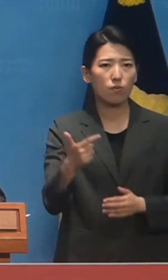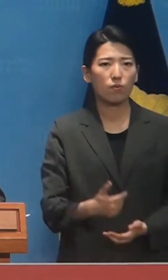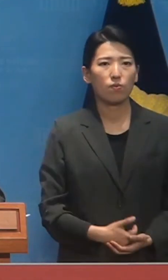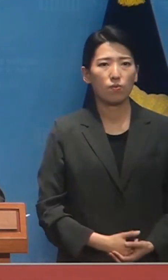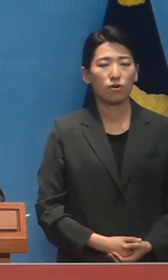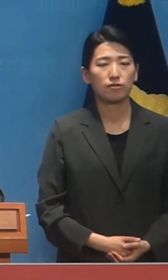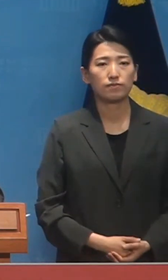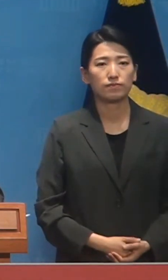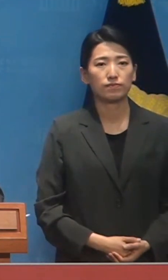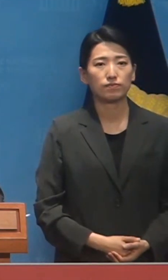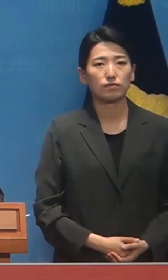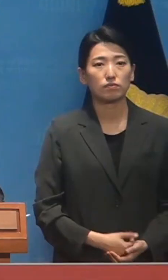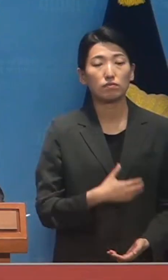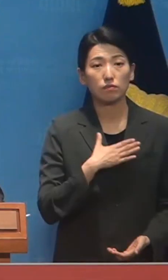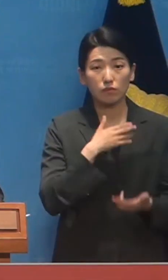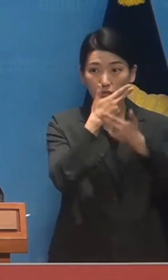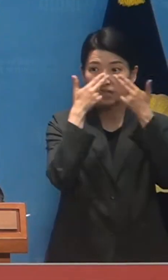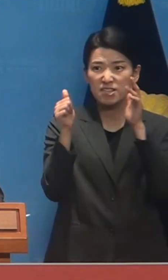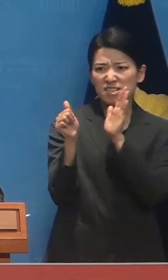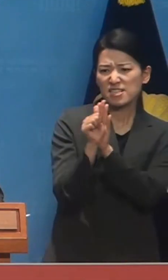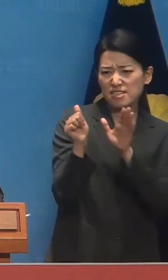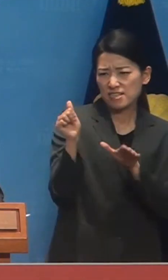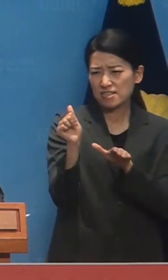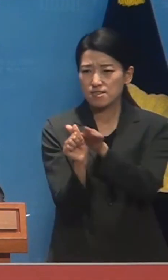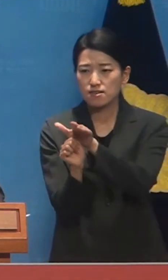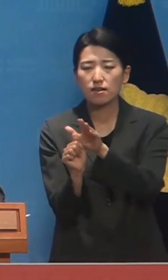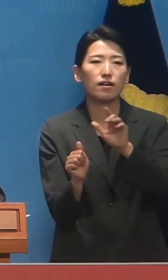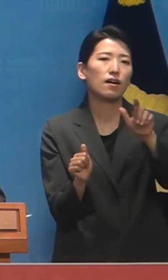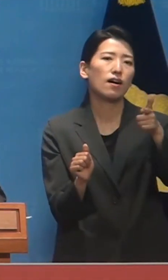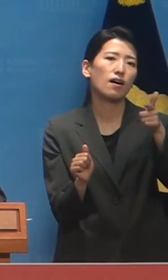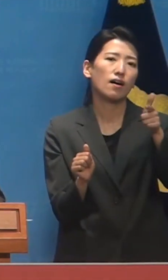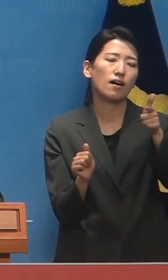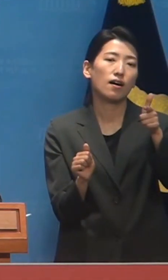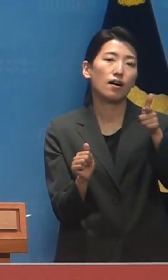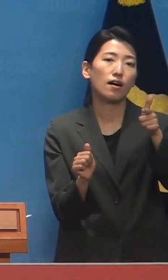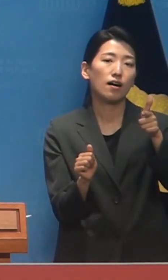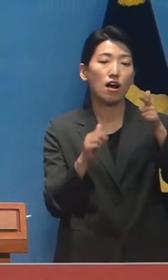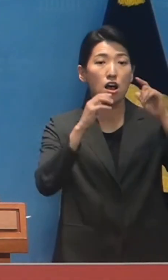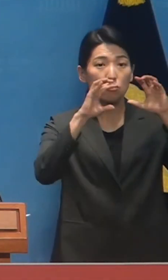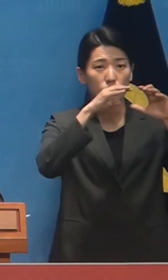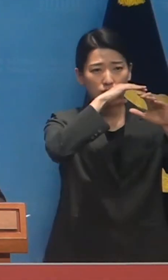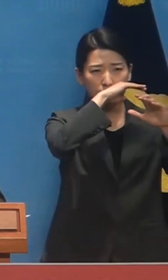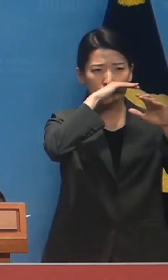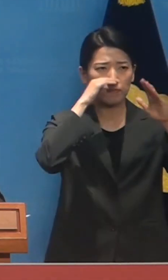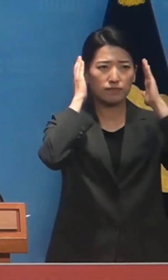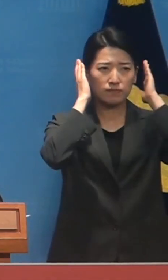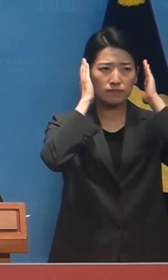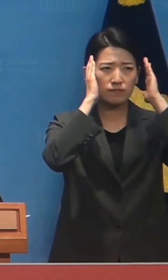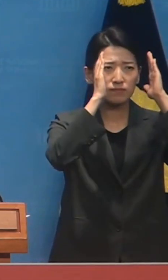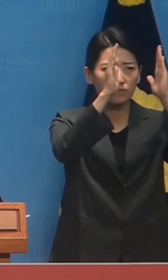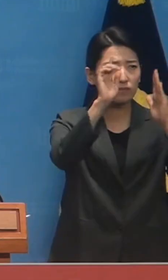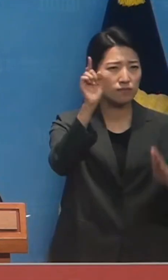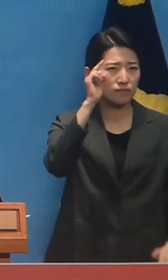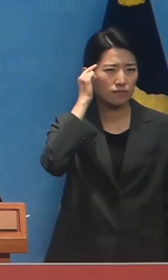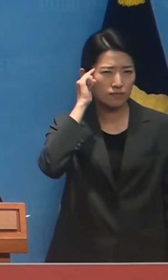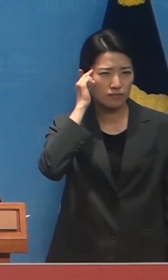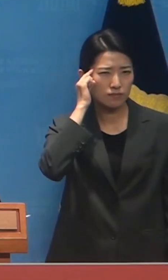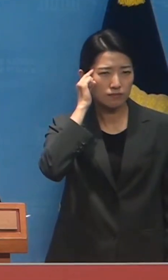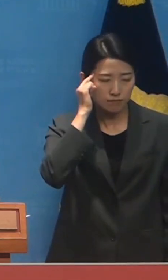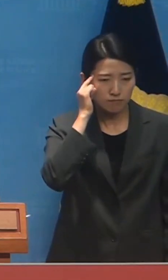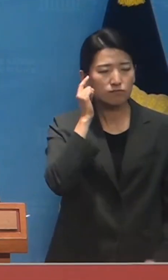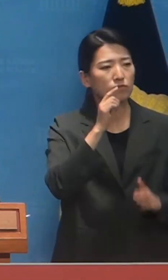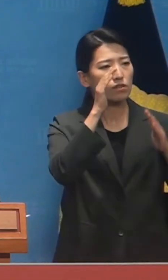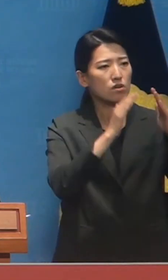특정 후보를 공격하는 것이 결코 아닙니다. 국가의 방향을 바로잡기 위해 공적